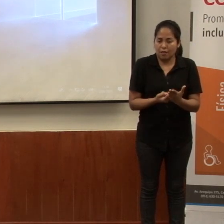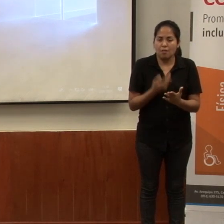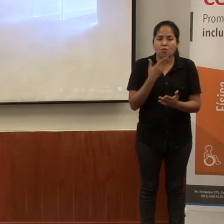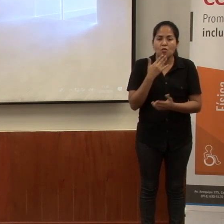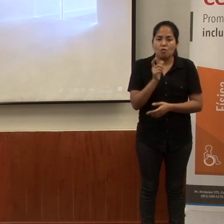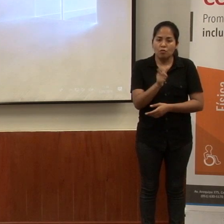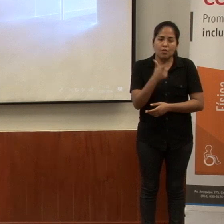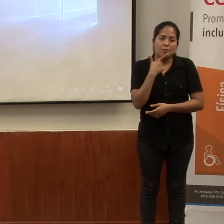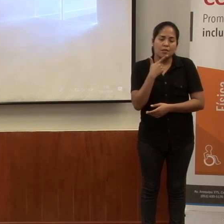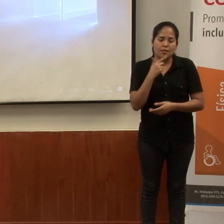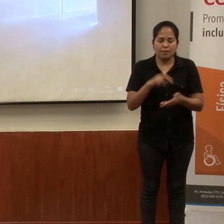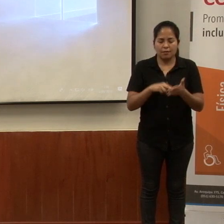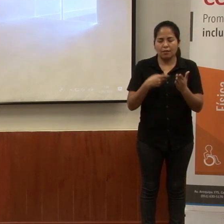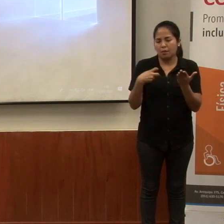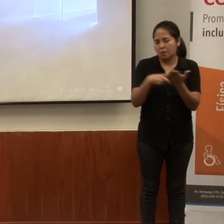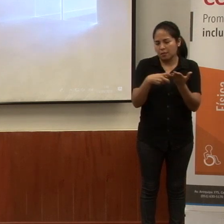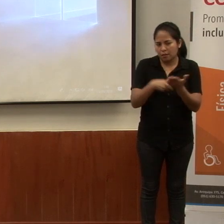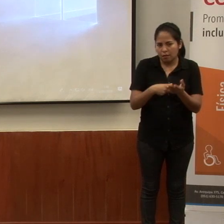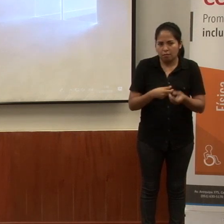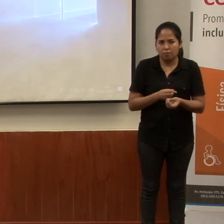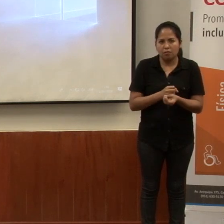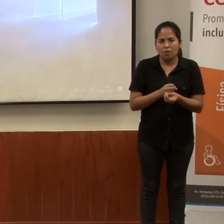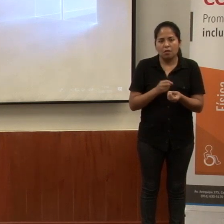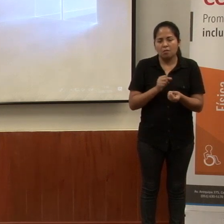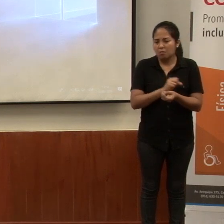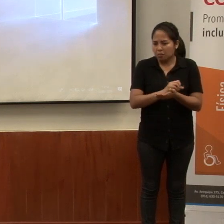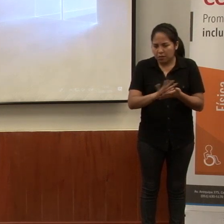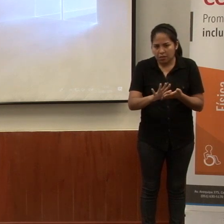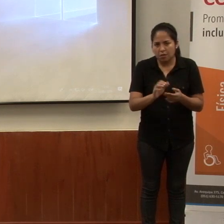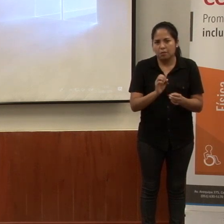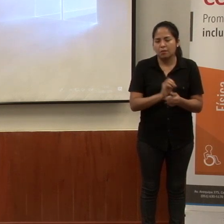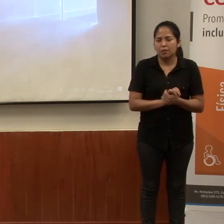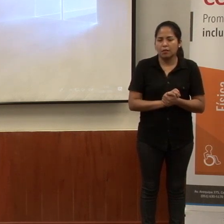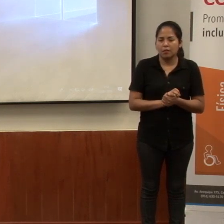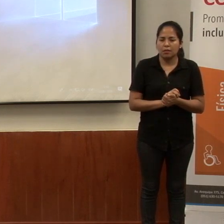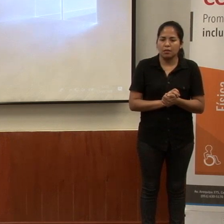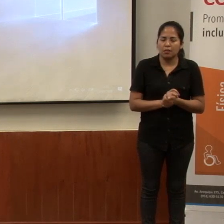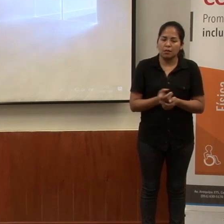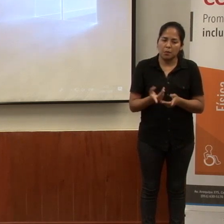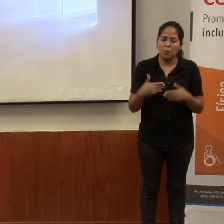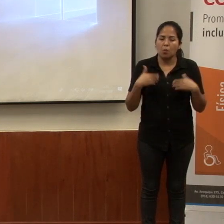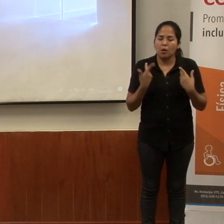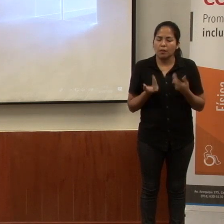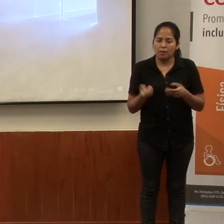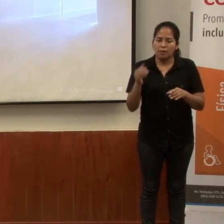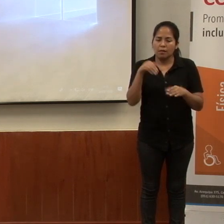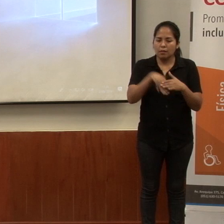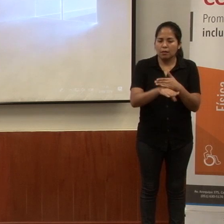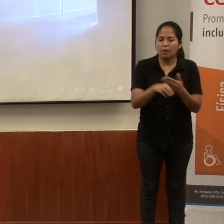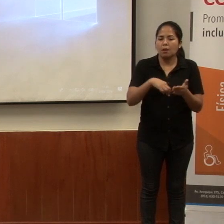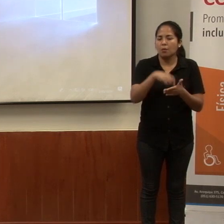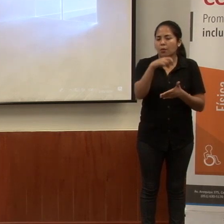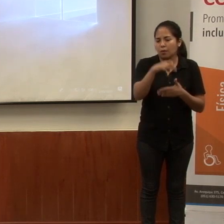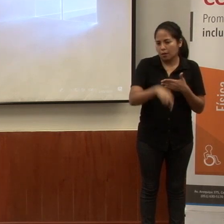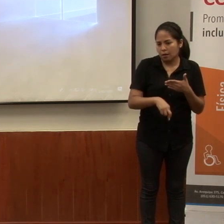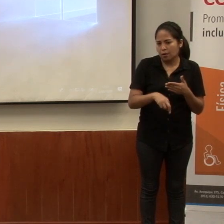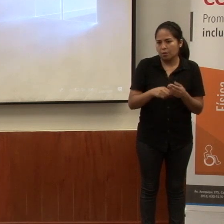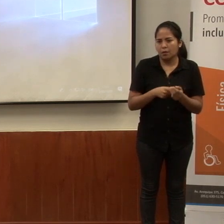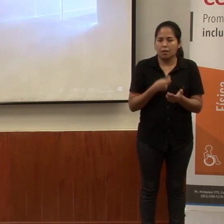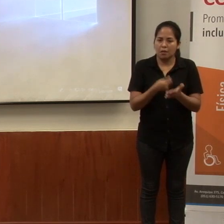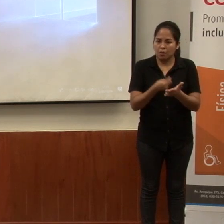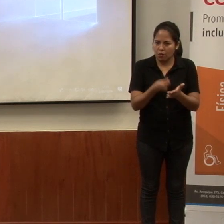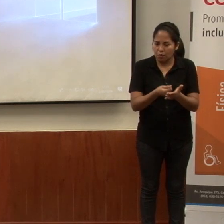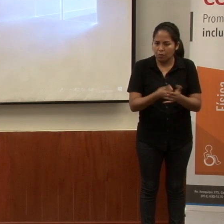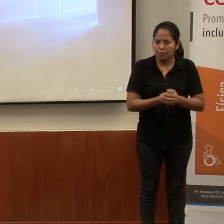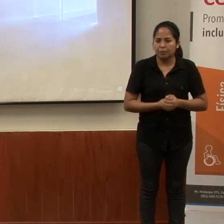Estamos todavía trabajando duro porque nosotros decíamos, personas con discapacidad es vulnerable. Por lo tanto, aquella que no tenga seguro, obligatoriamente el seguro